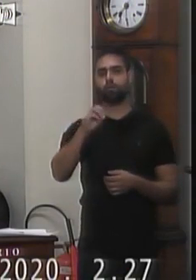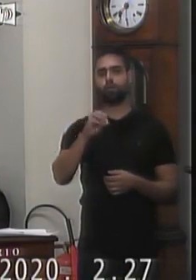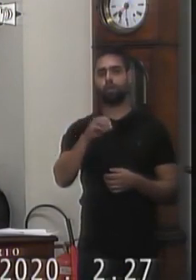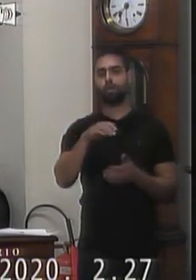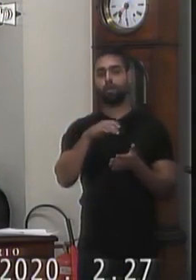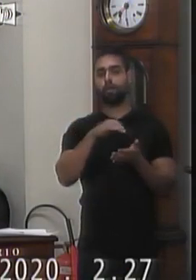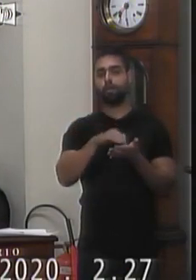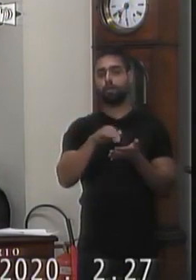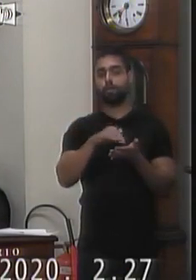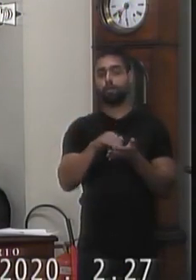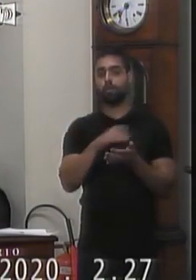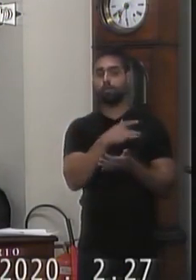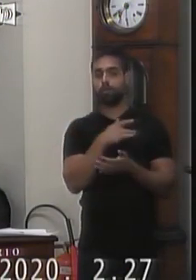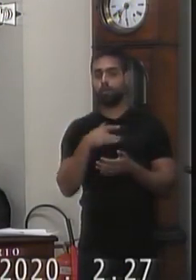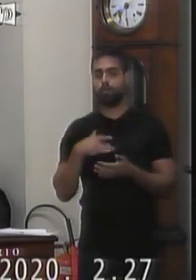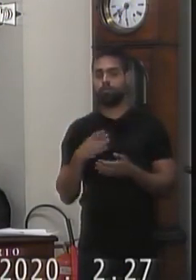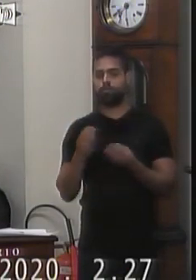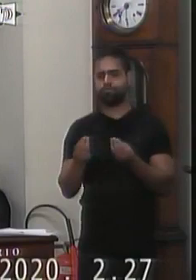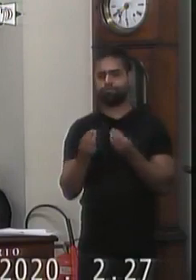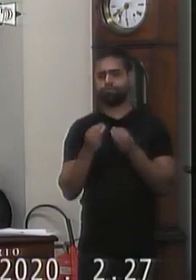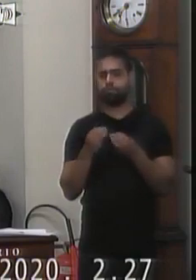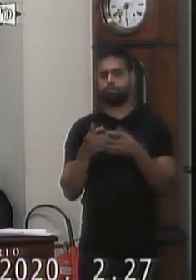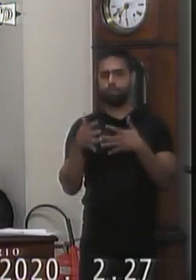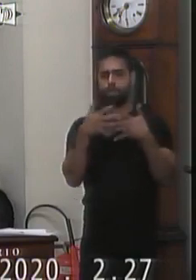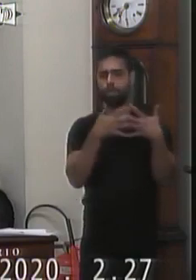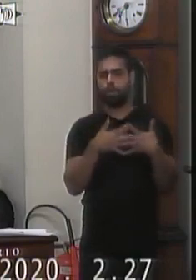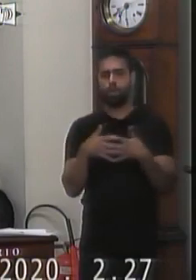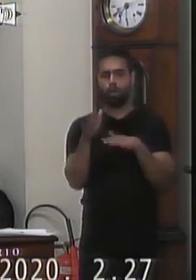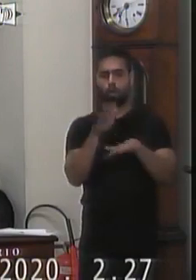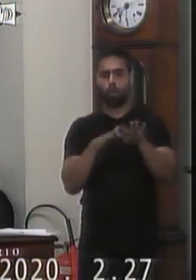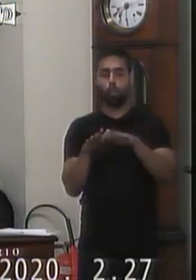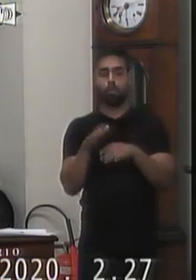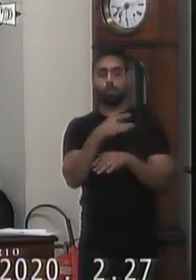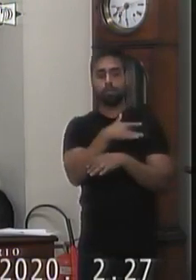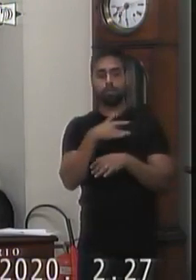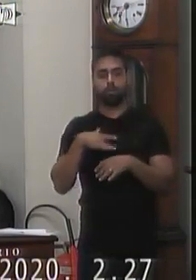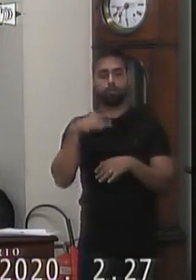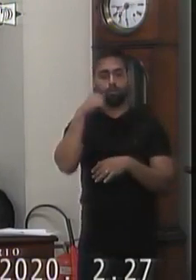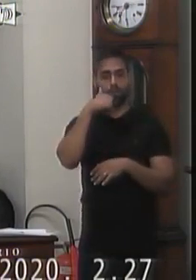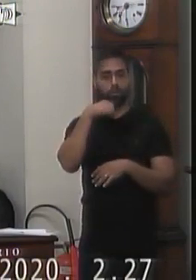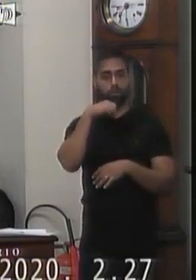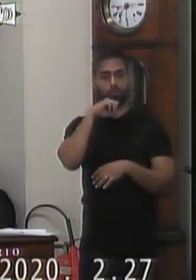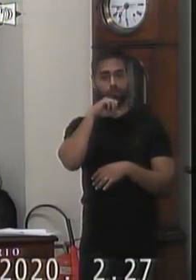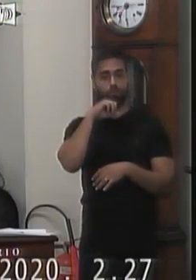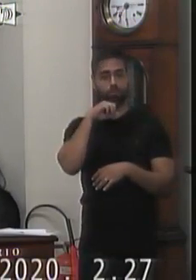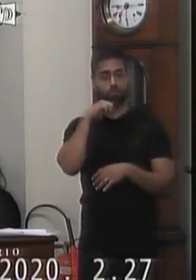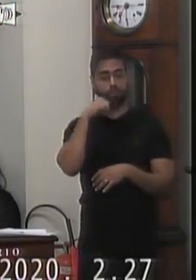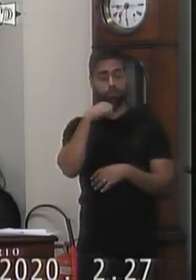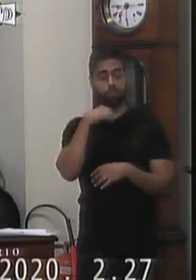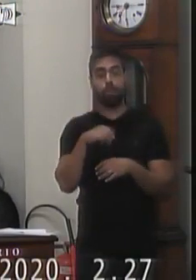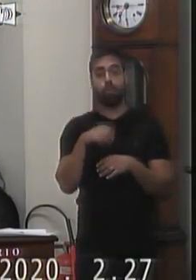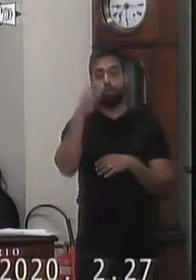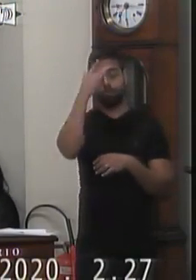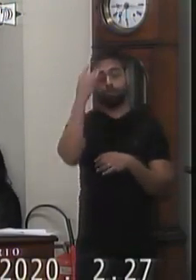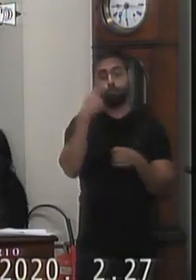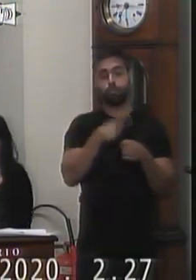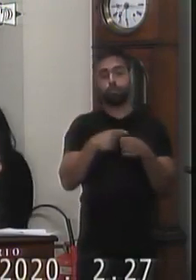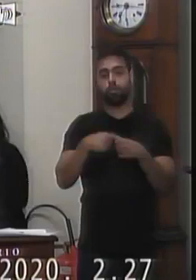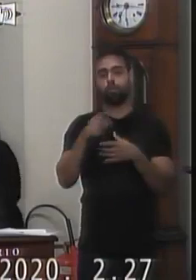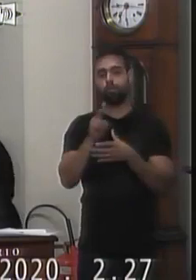Estado e seja disponibilizada uma carreta que cuide da saúde da mulher para atender os pacientes do município de Valência e